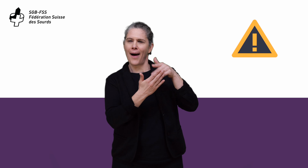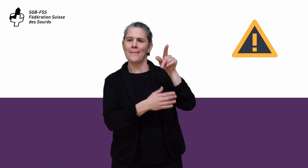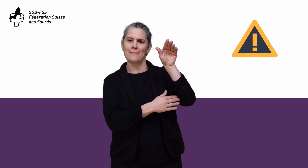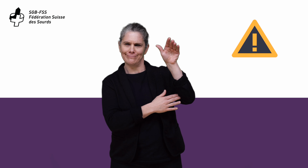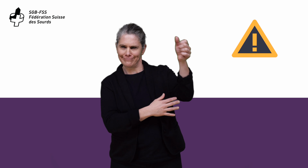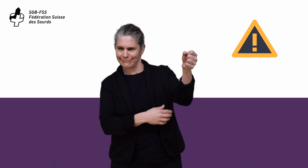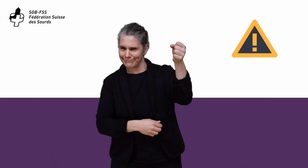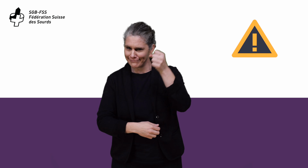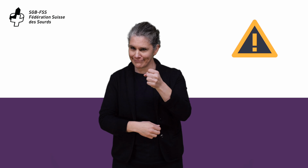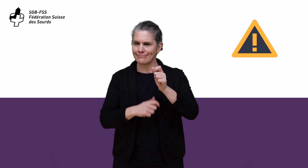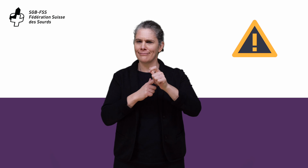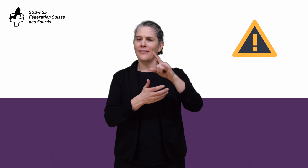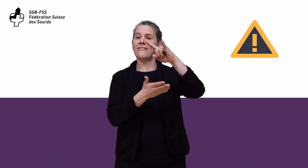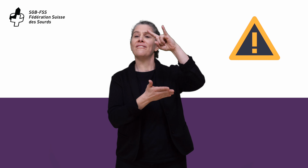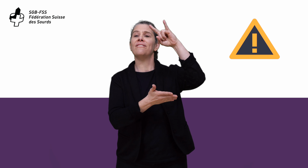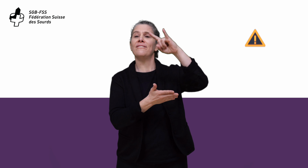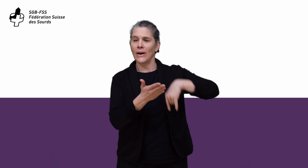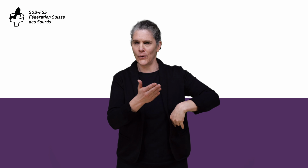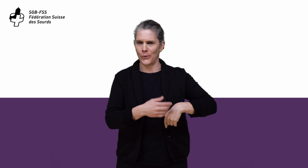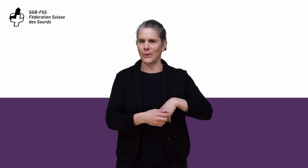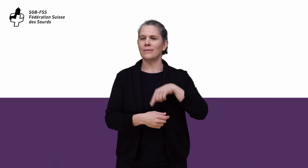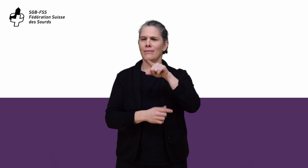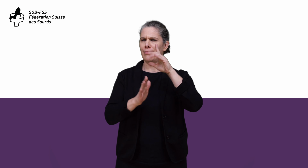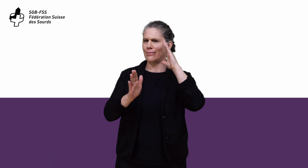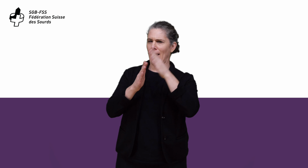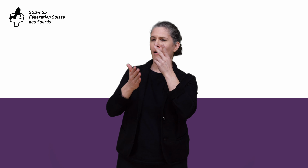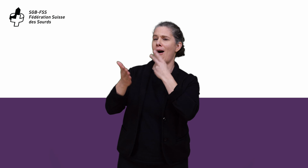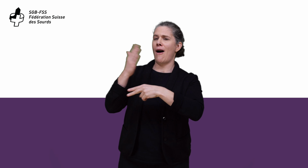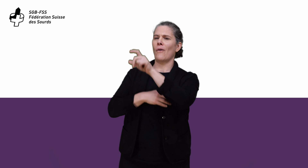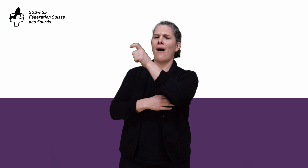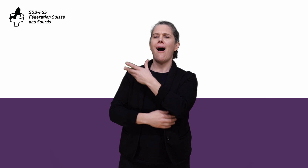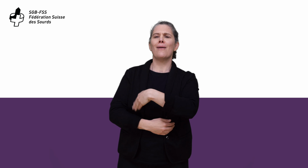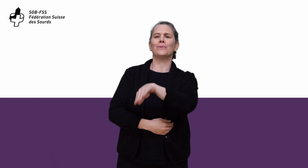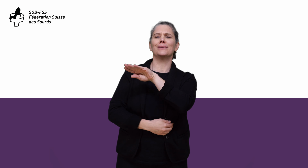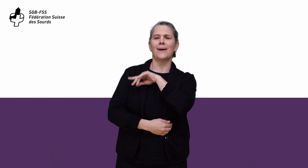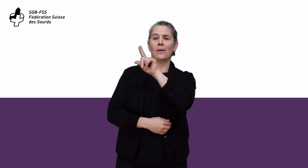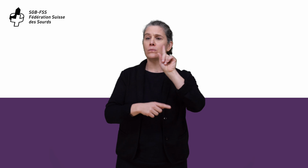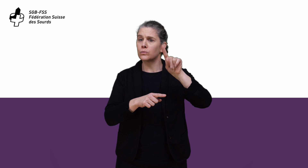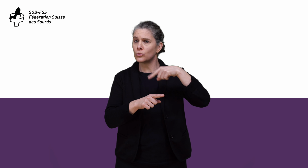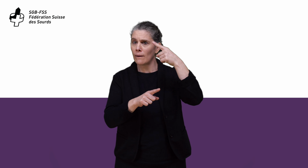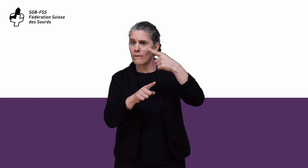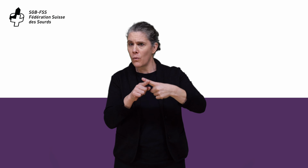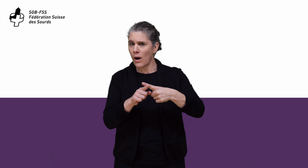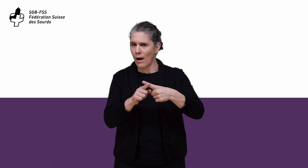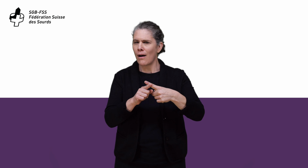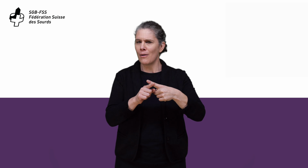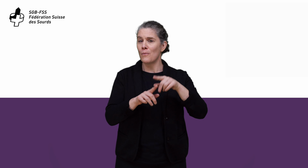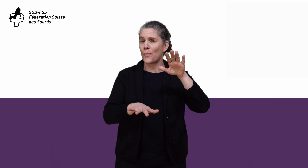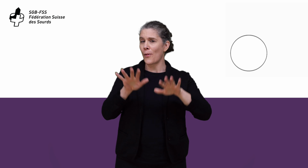chargée de l'interprétation et que tu envoies ensuite la facture directement à la personne responsable. La